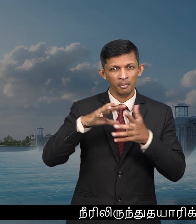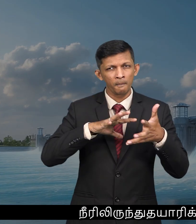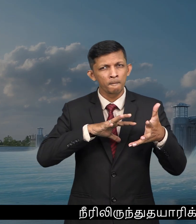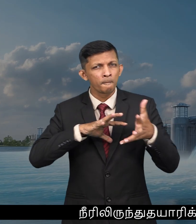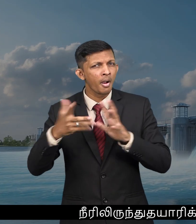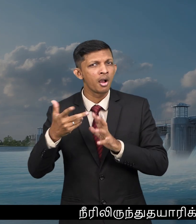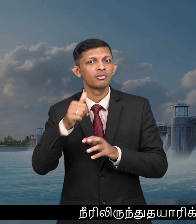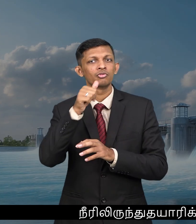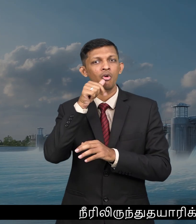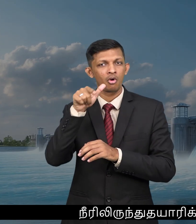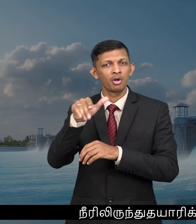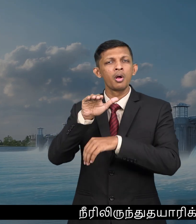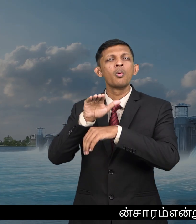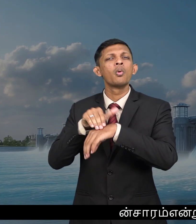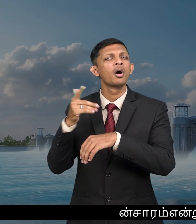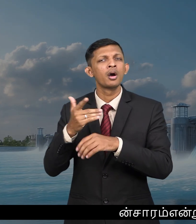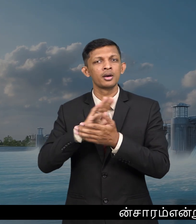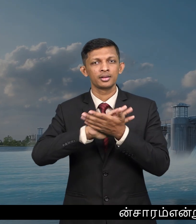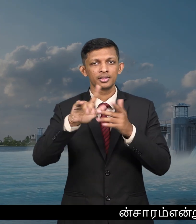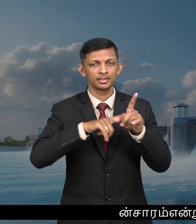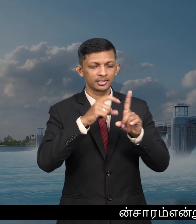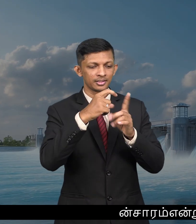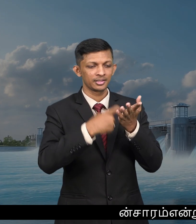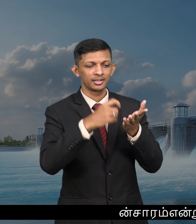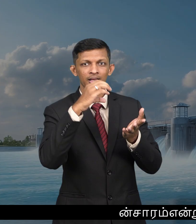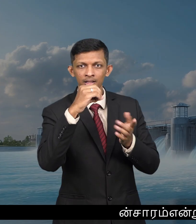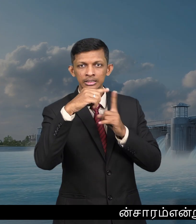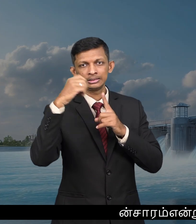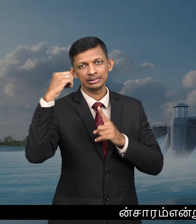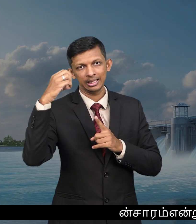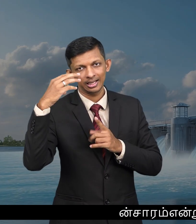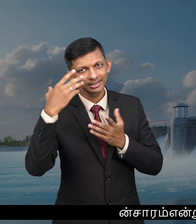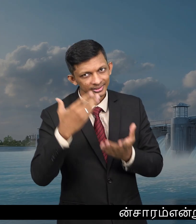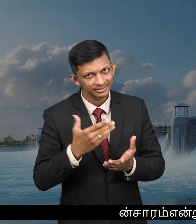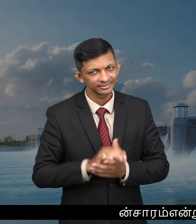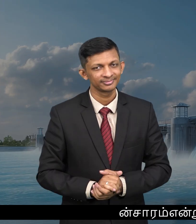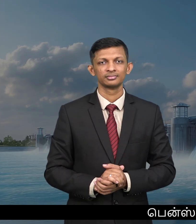நீரிலிருந்து தயாரிக்கப்படும் இந்த மின்சாரம் நீர் மின்சாரம் என்று அழைக்கப்படுகிறது.